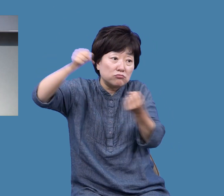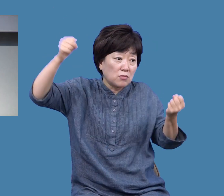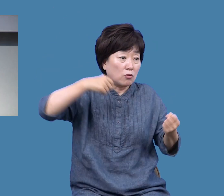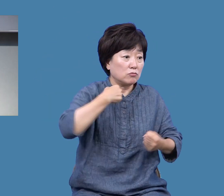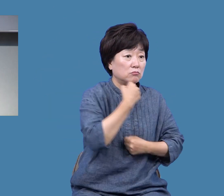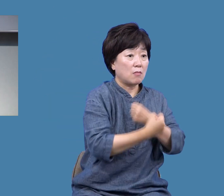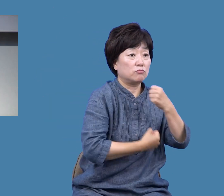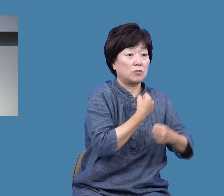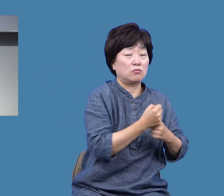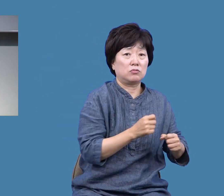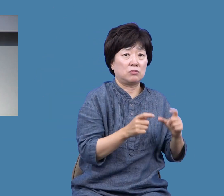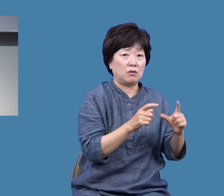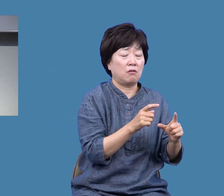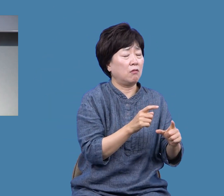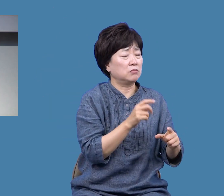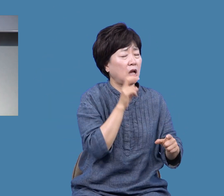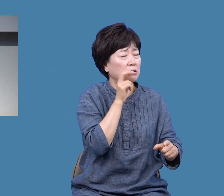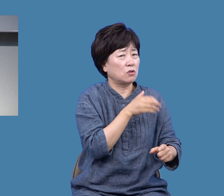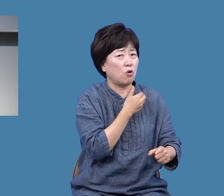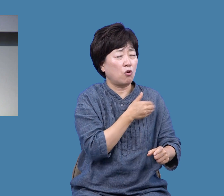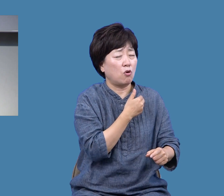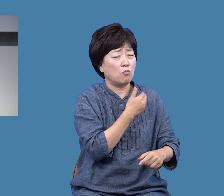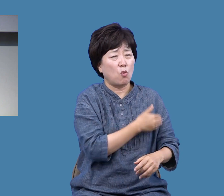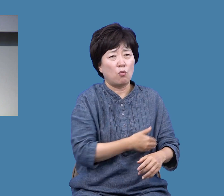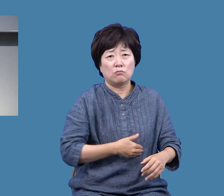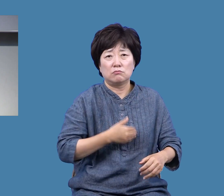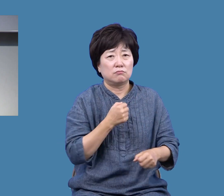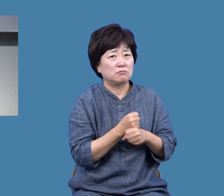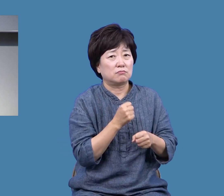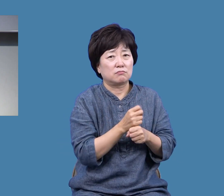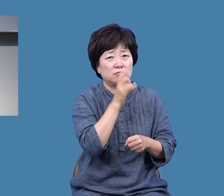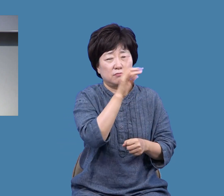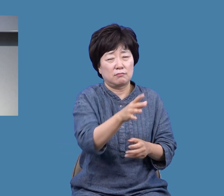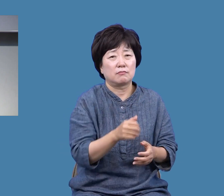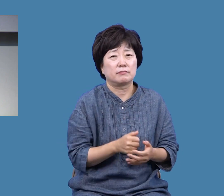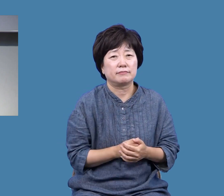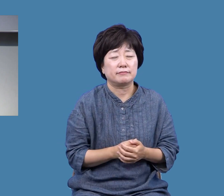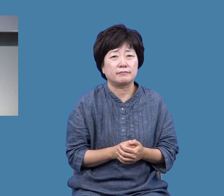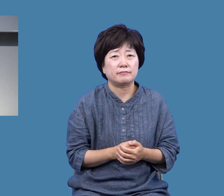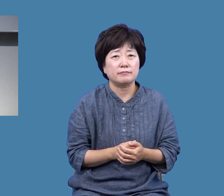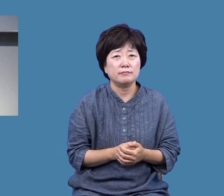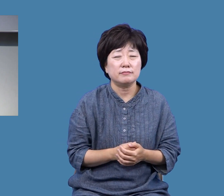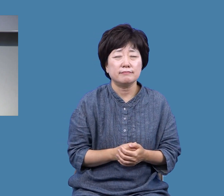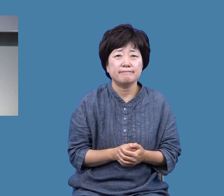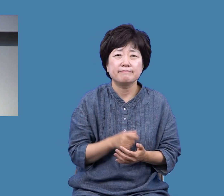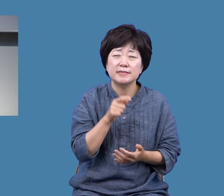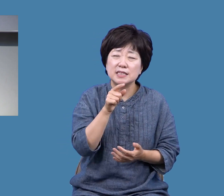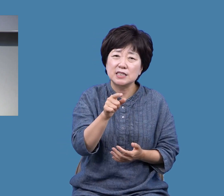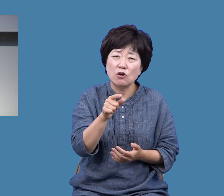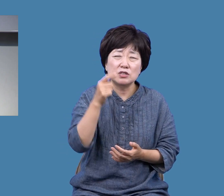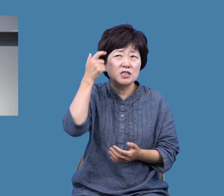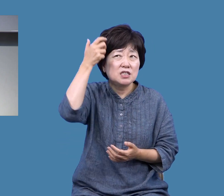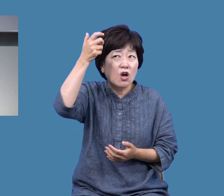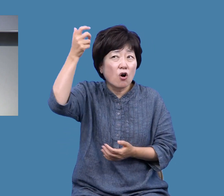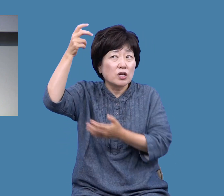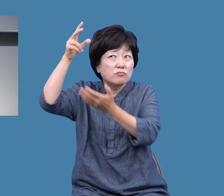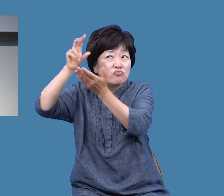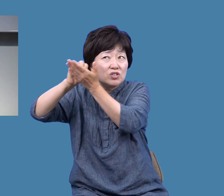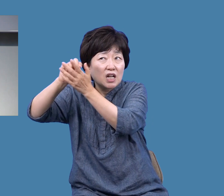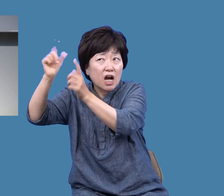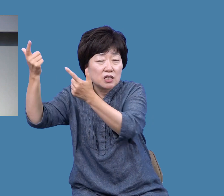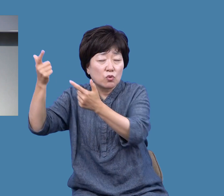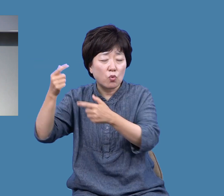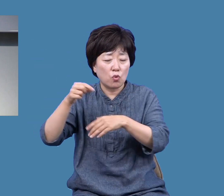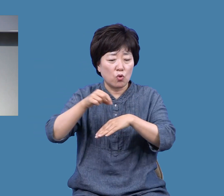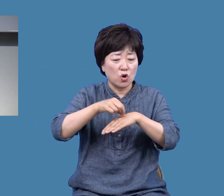구절입니다. 그래서 우리는 우리의 그러니까 이 문제는 영의 문제가 아니고 몸의 문제예요.